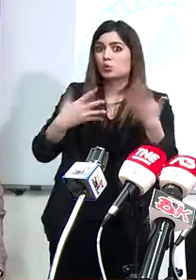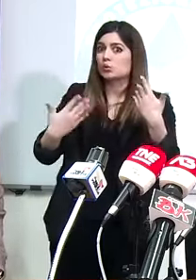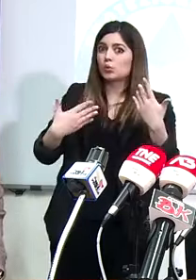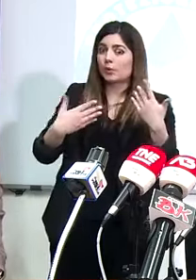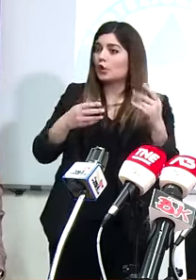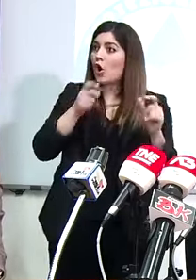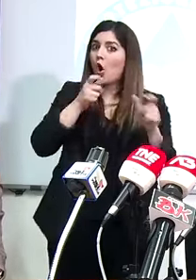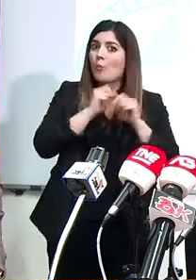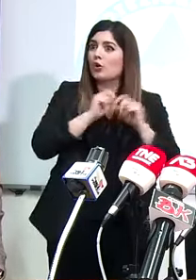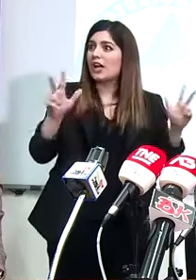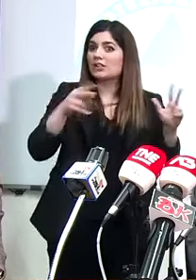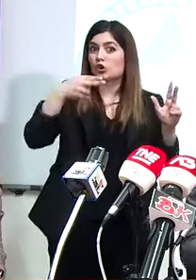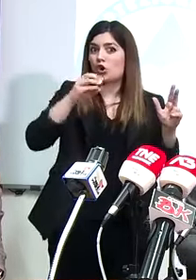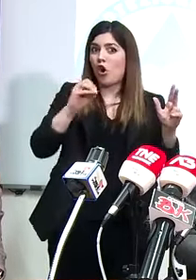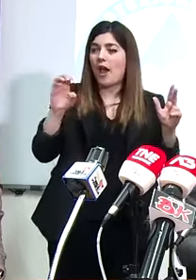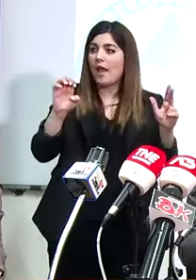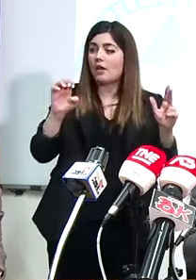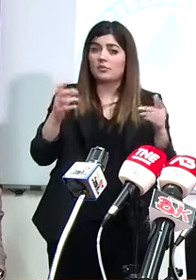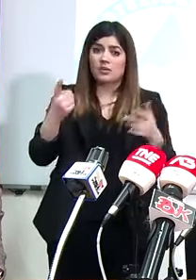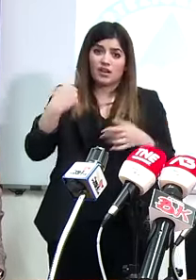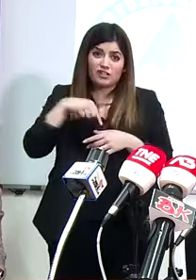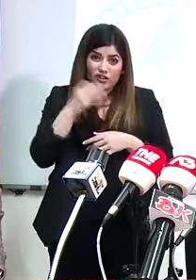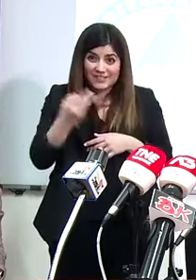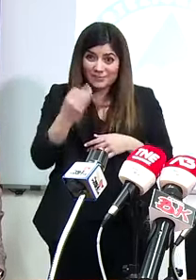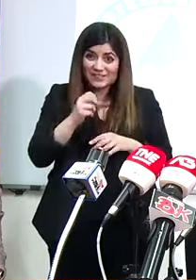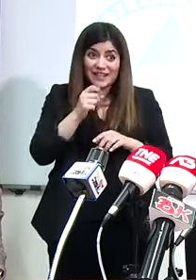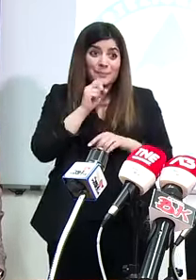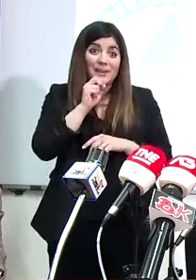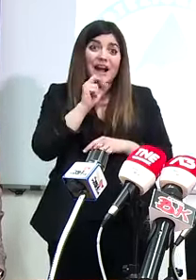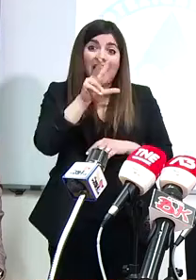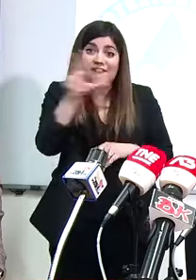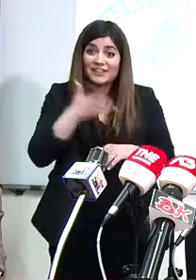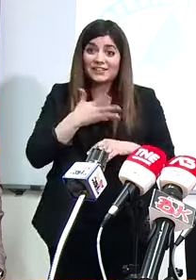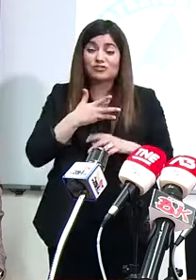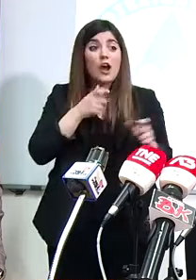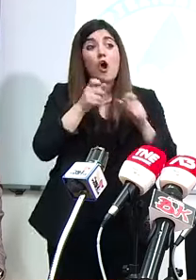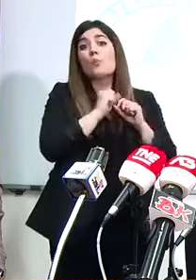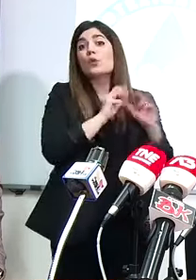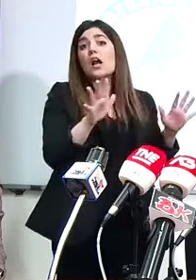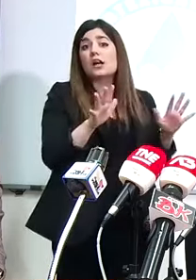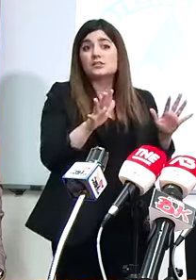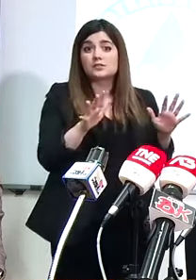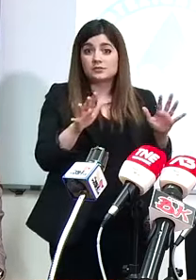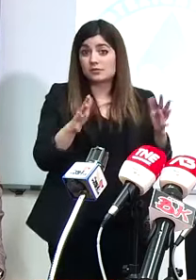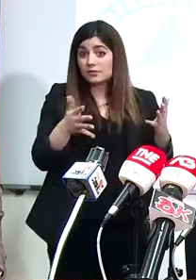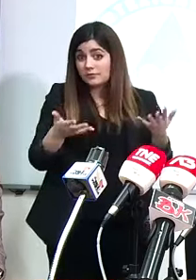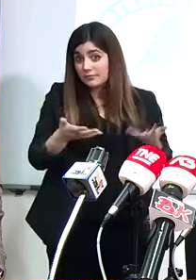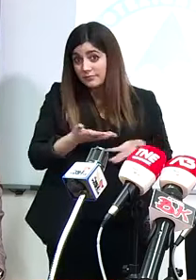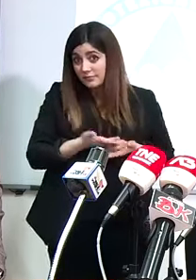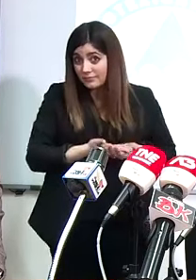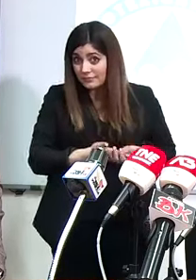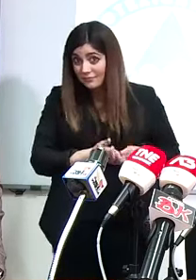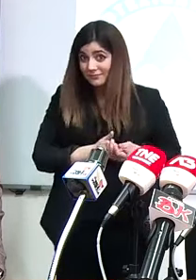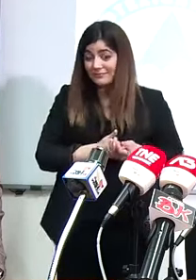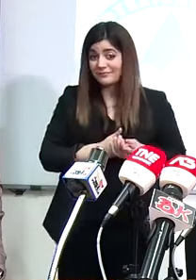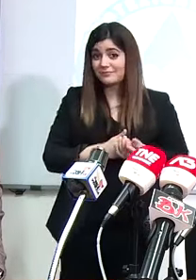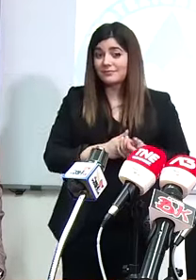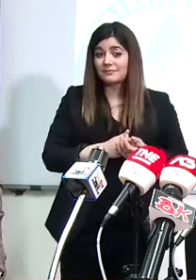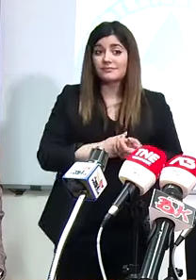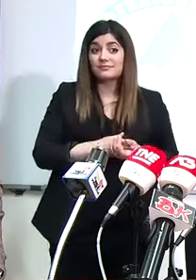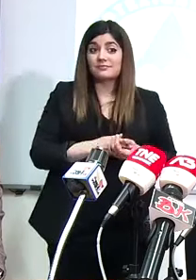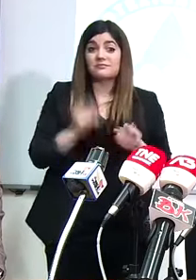volta che facciamo la comunicazione tanto è vero che se non veniva fuori sto dibattito magari non sono una che si ricordava di regate che il 12 febbraio è stata mandata una